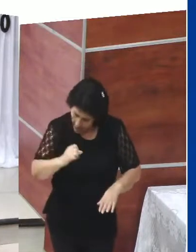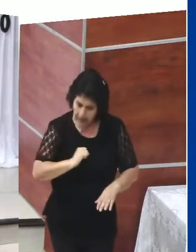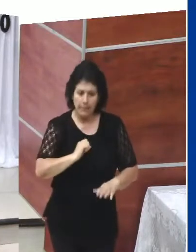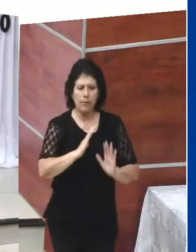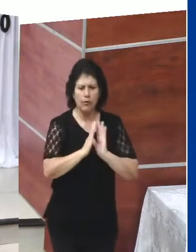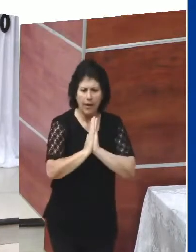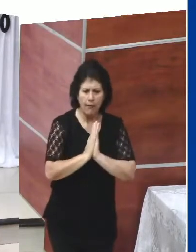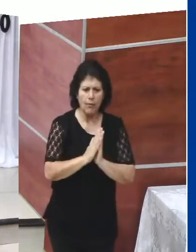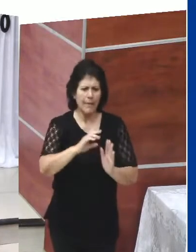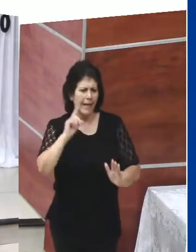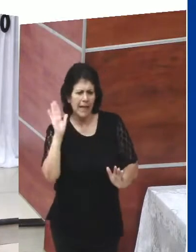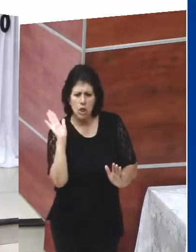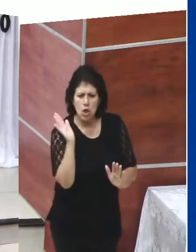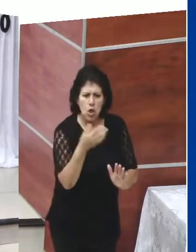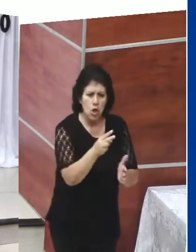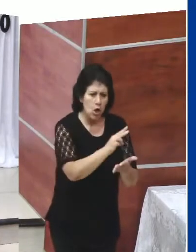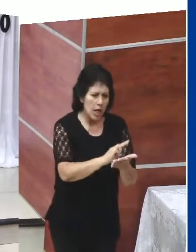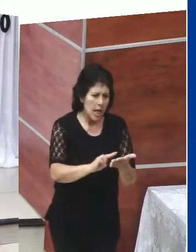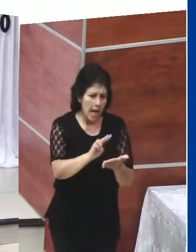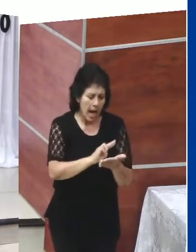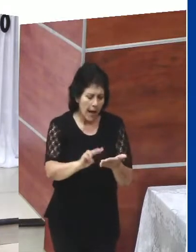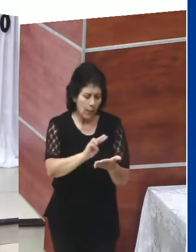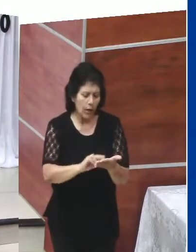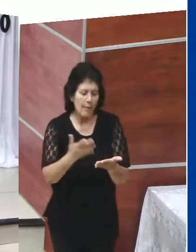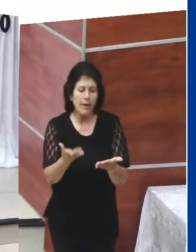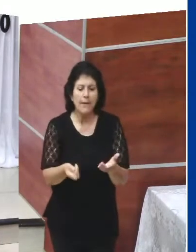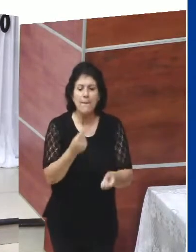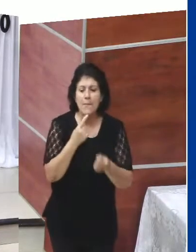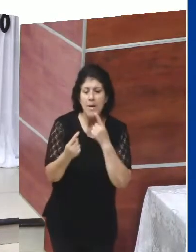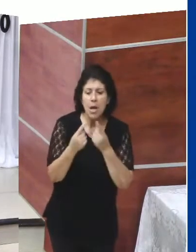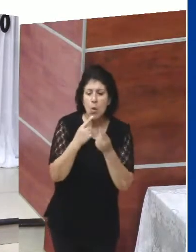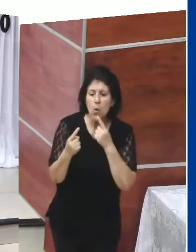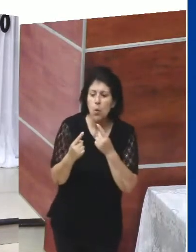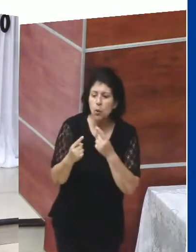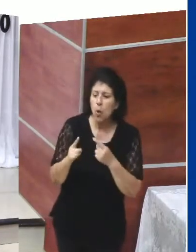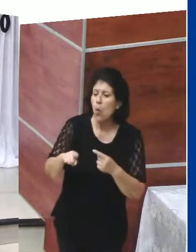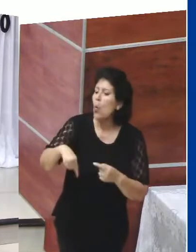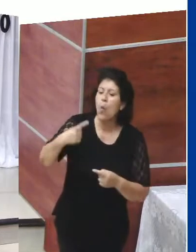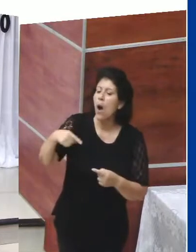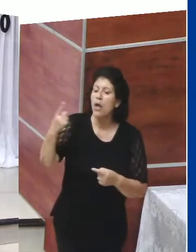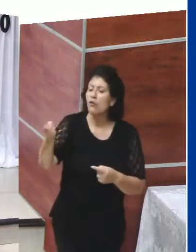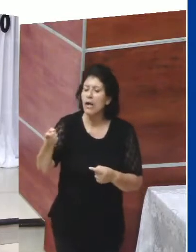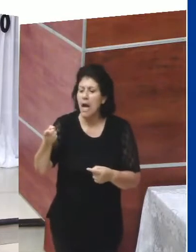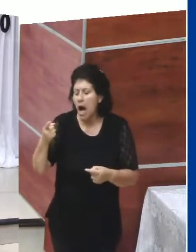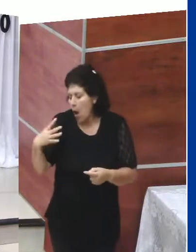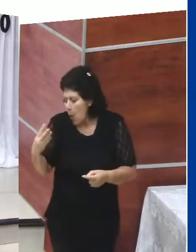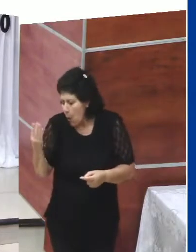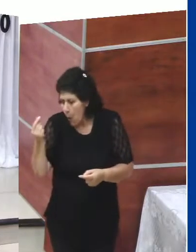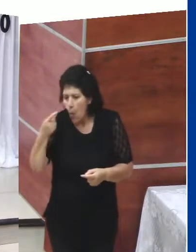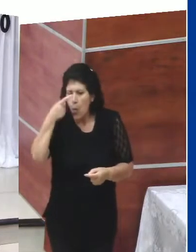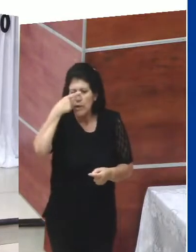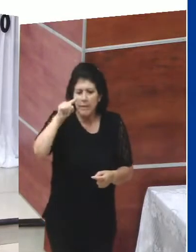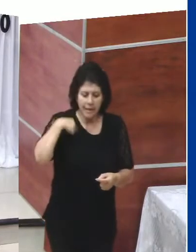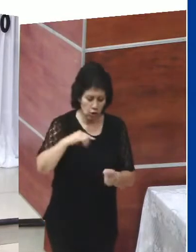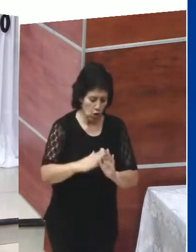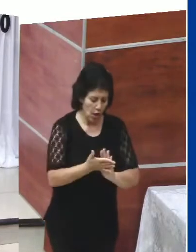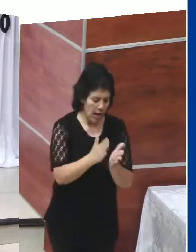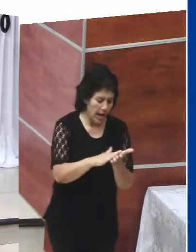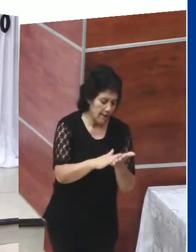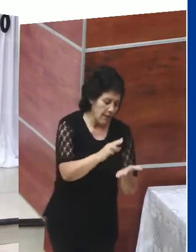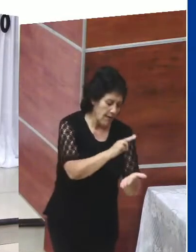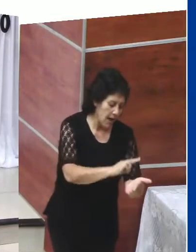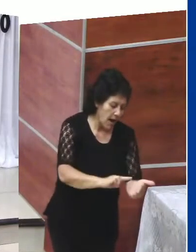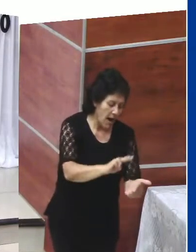creyentes. ¿Cuándo fue la última vez que yo tuve la oportunidad de leer la Escritura a